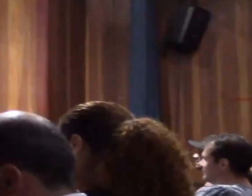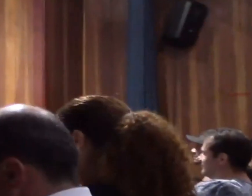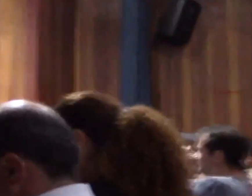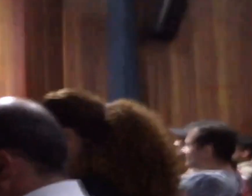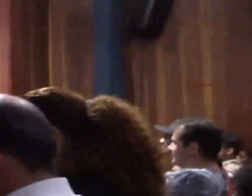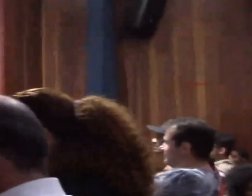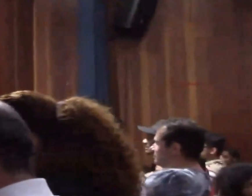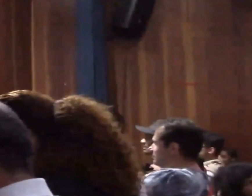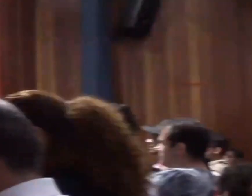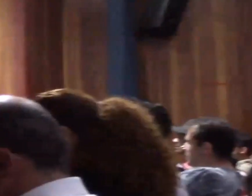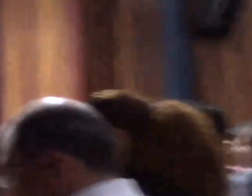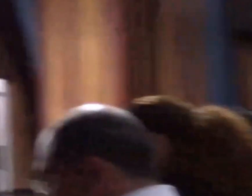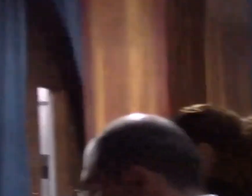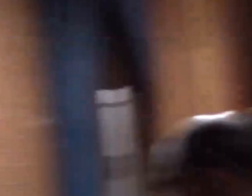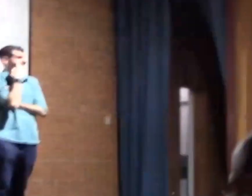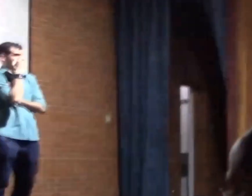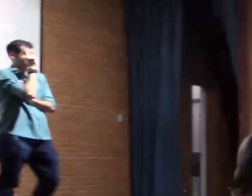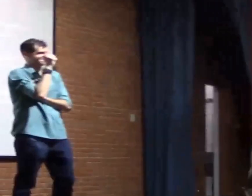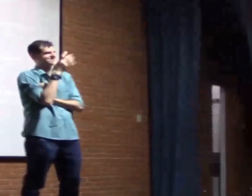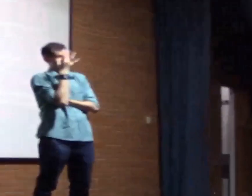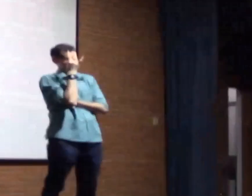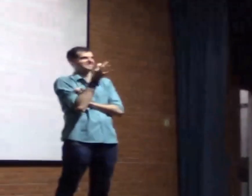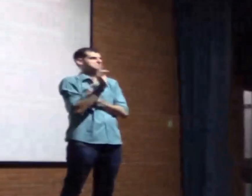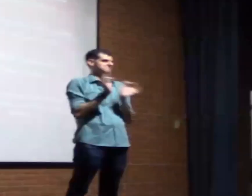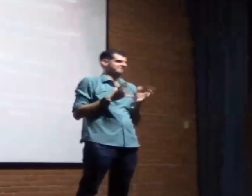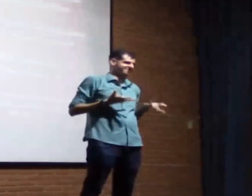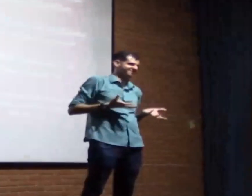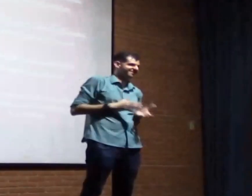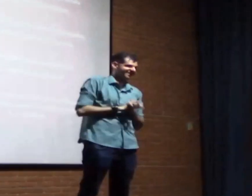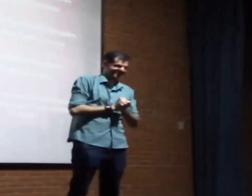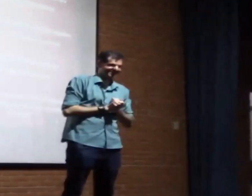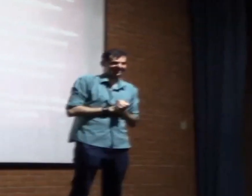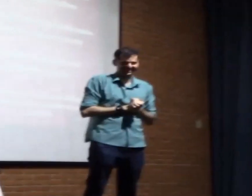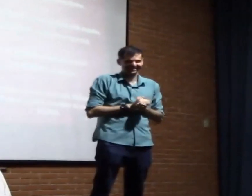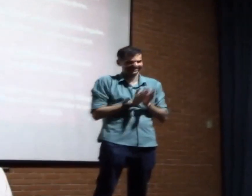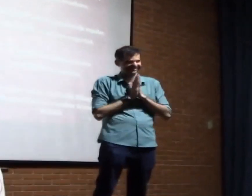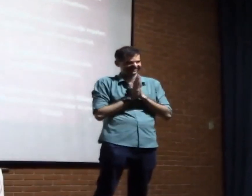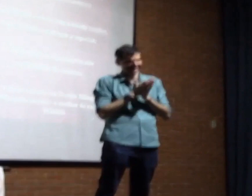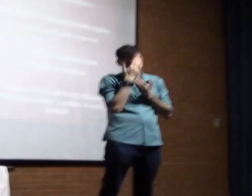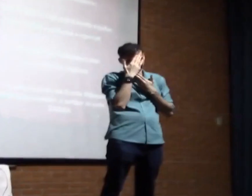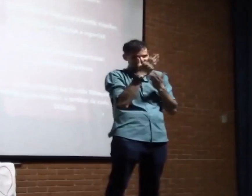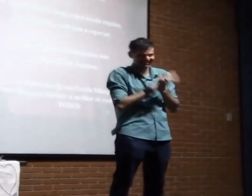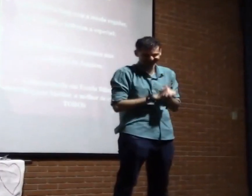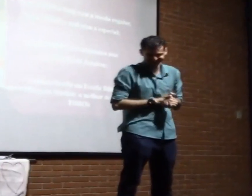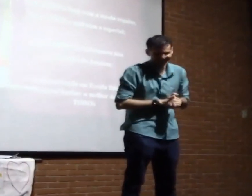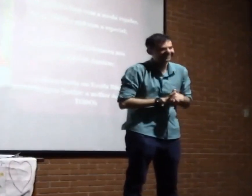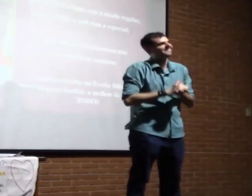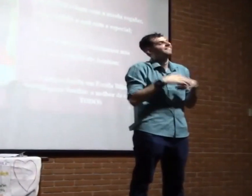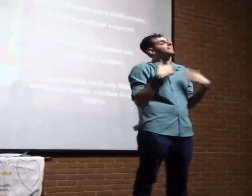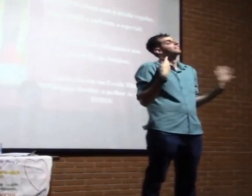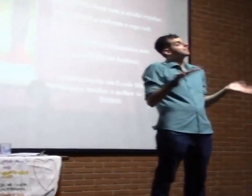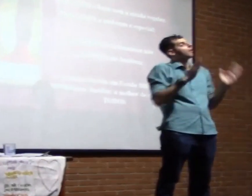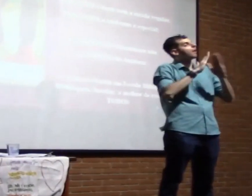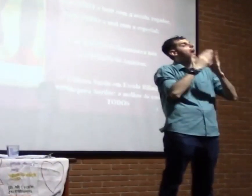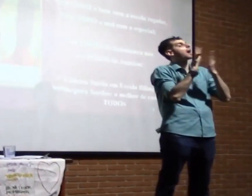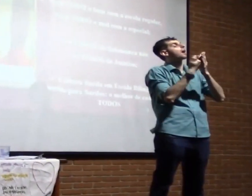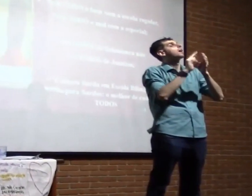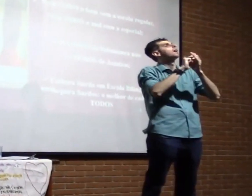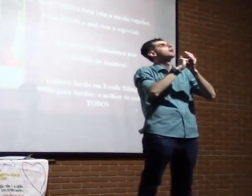Isso, escola bilíngue, né? Isso mesmo, só para ver se vocês estavam bem atentos ao que eu estava falando aqui. Ok? Agradeço aí. Então, a